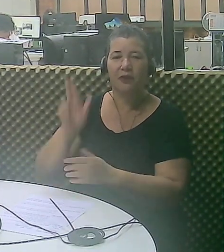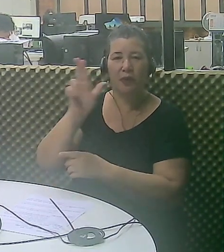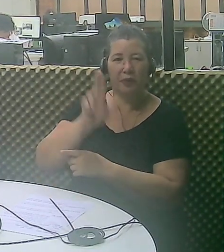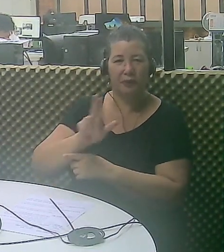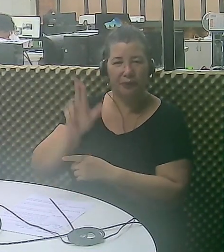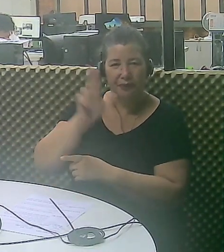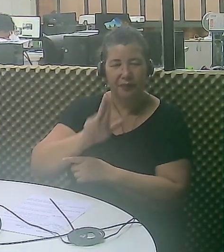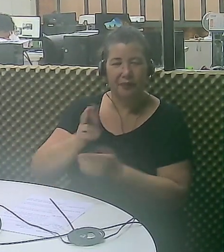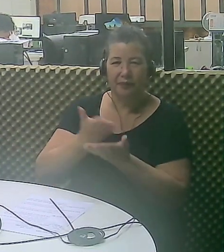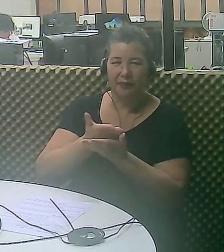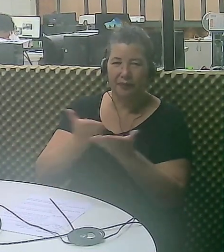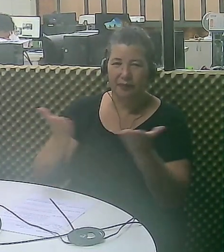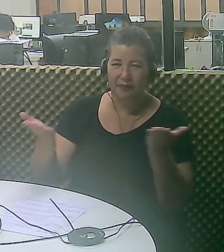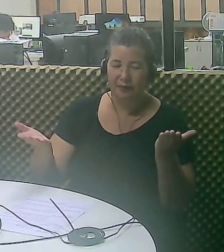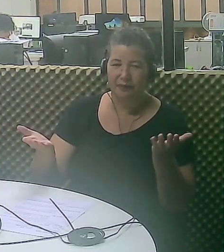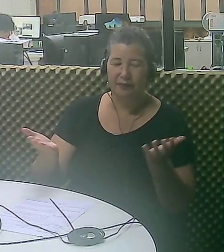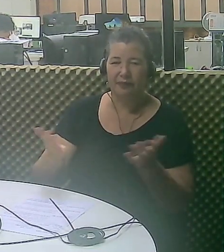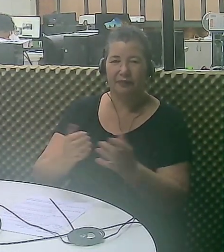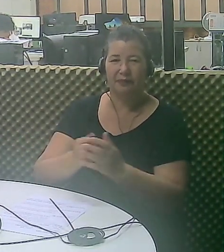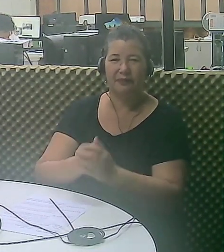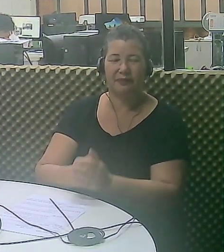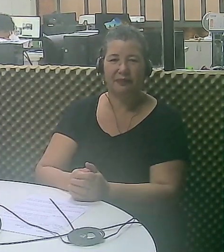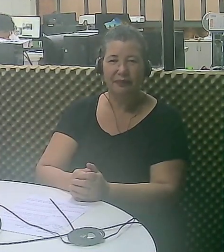Uberlândia no ar pra você!